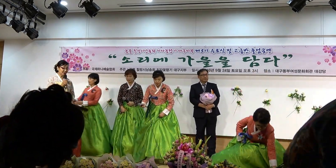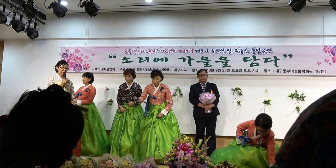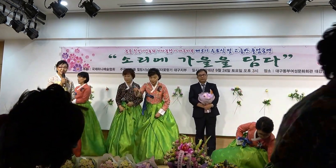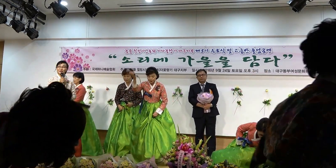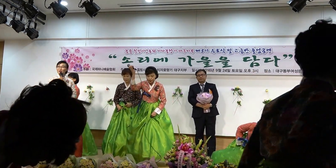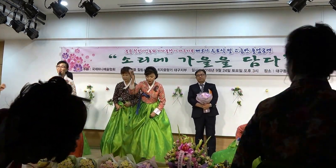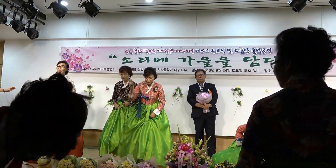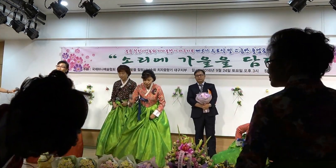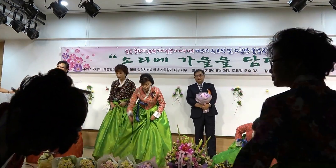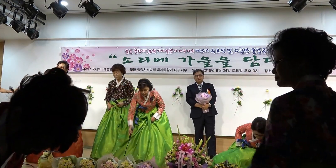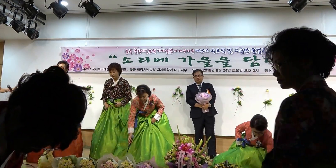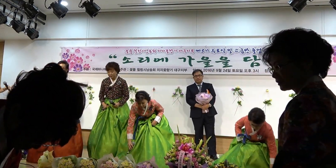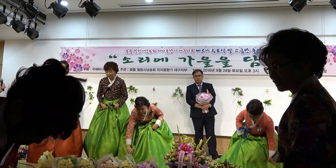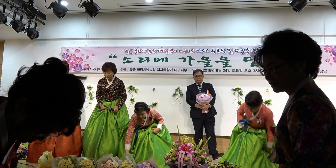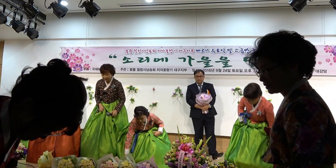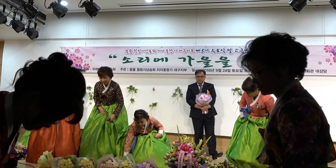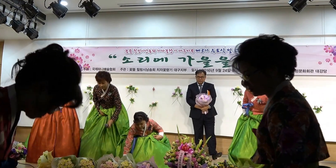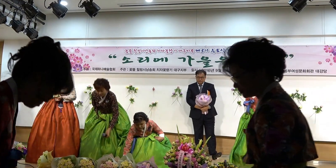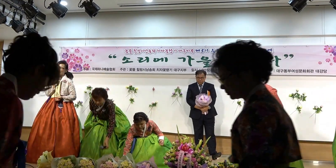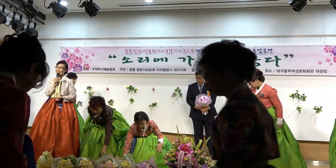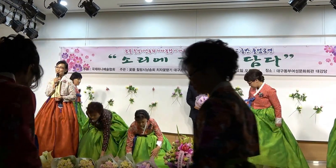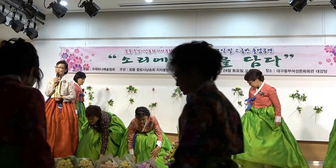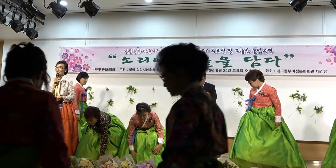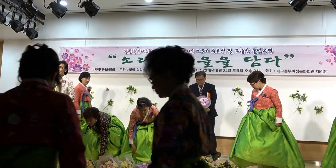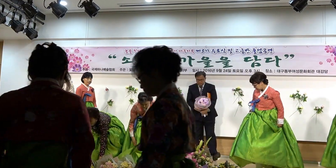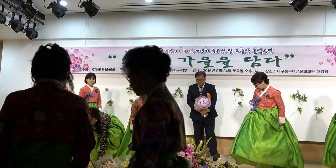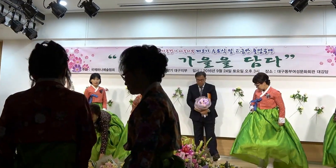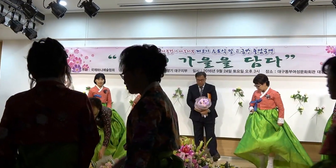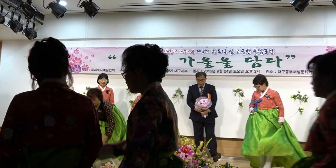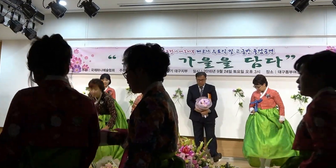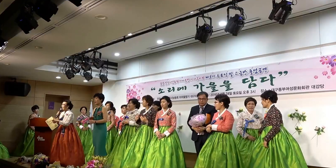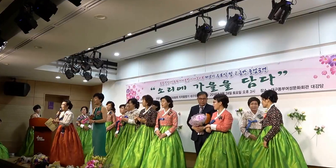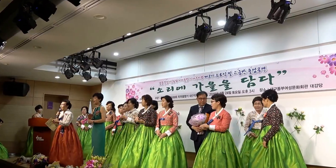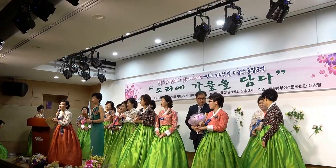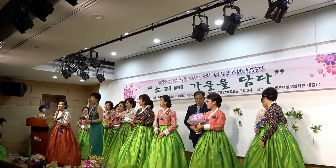노래를 하면서 오늘 문을 닫힌 걸로 알겠습니다 사랑해